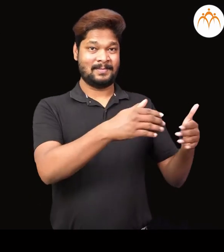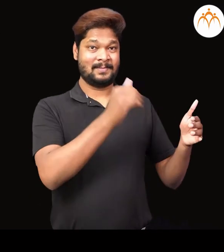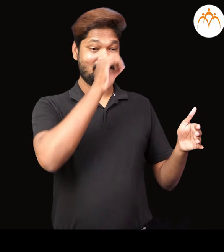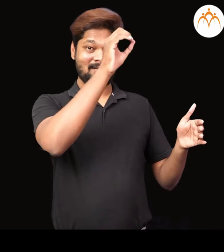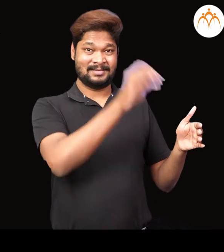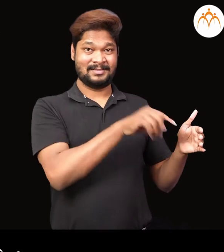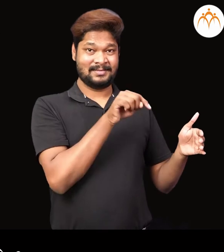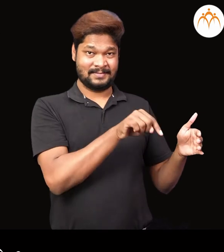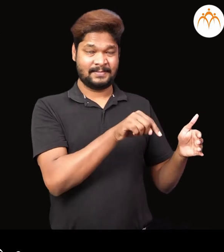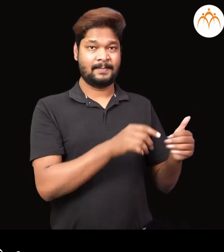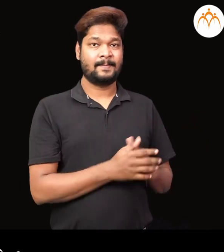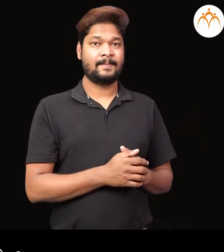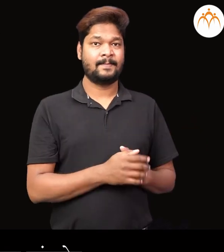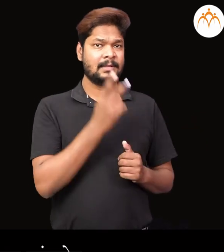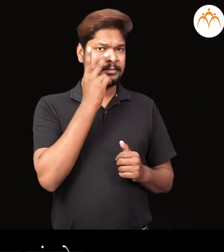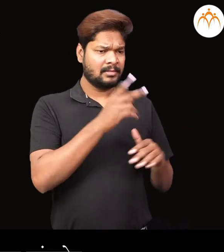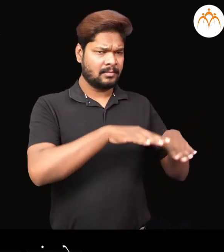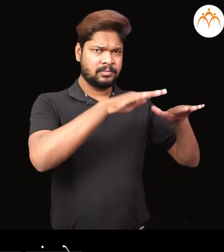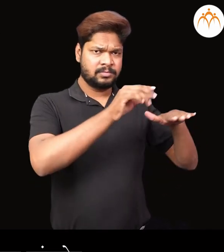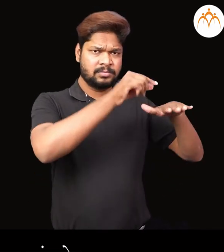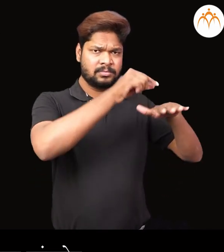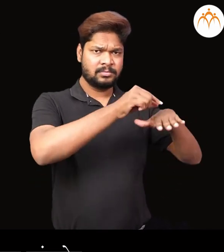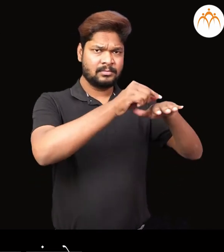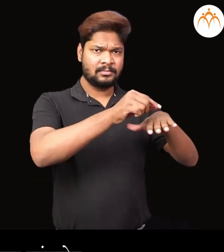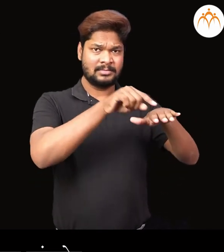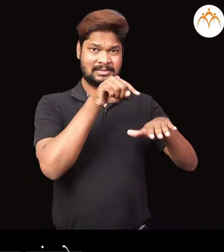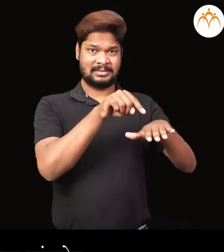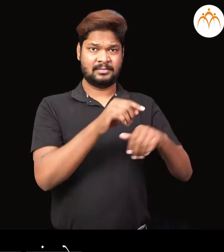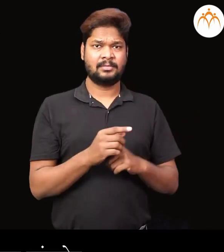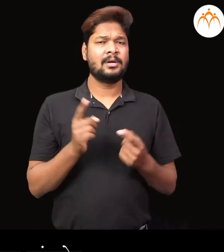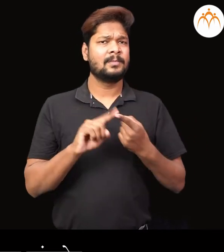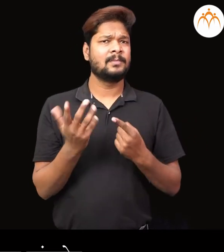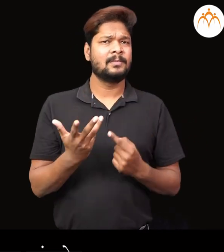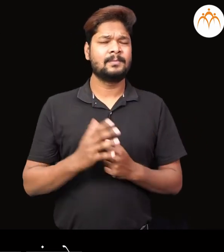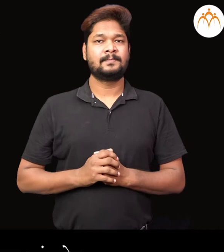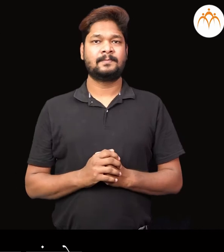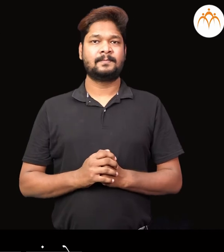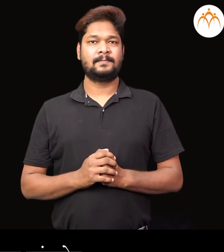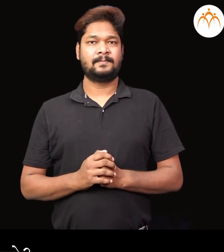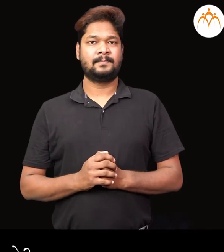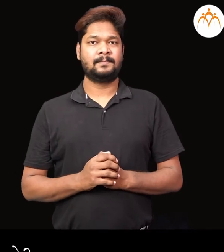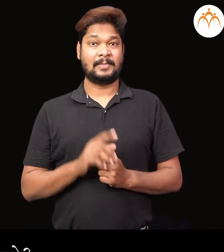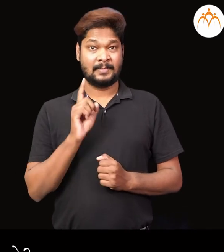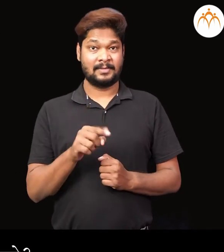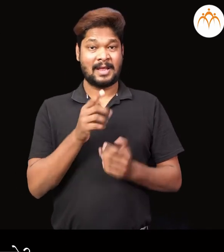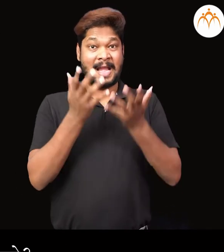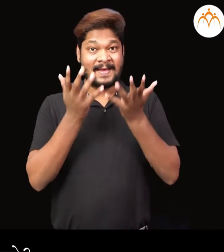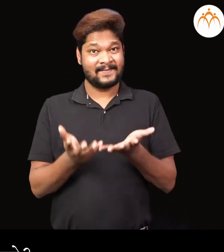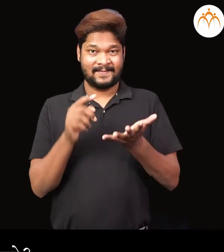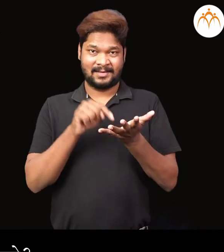घालूया, काय होते? अरे, हा तर पाण्यावर तरंगतोय. हे का